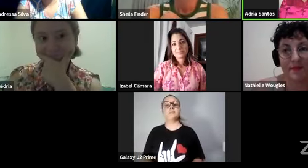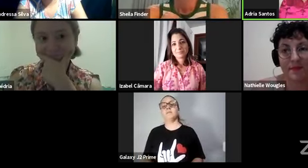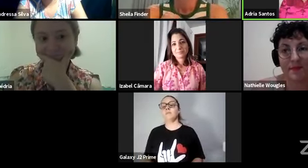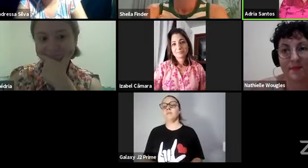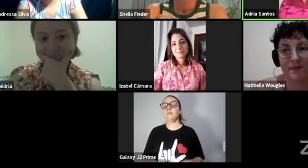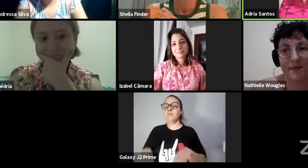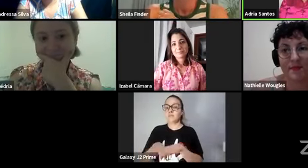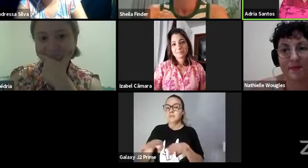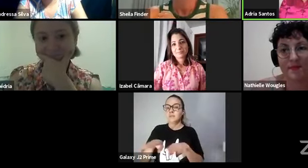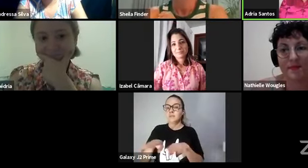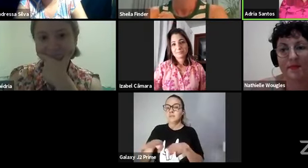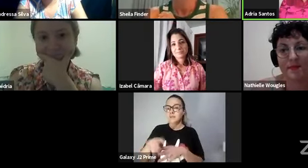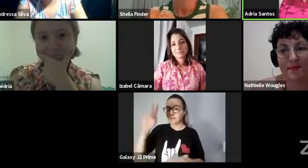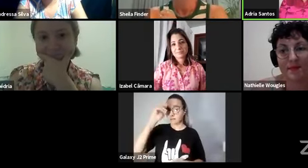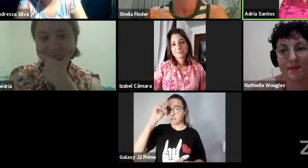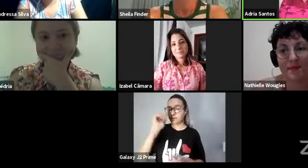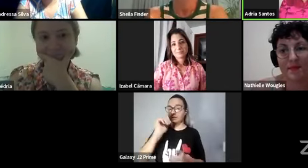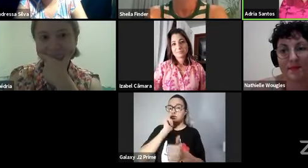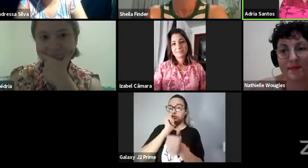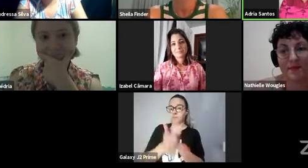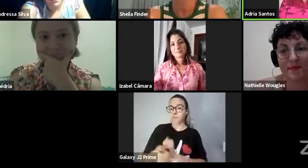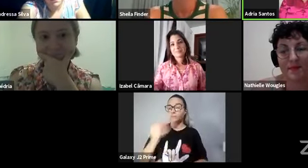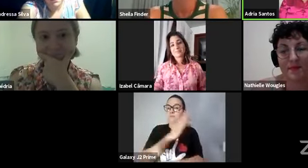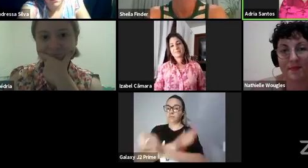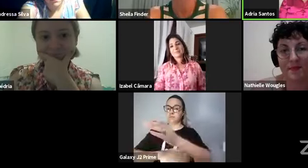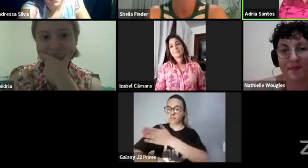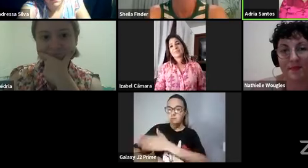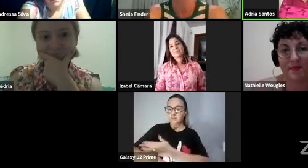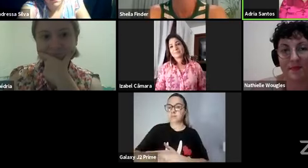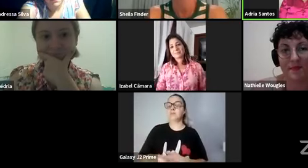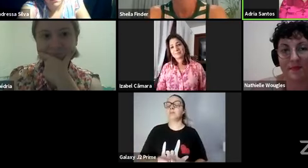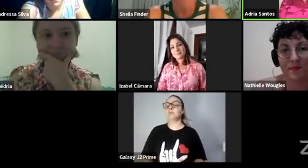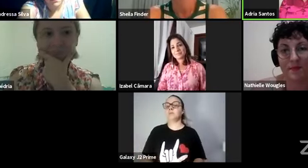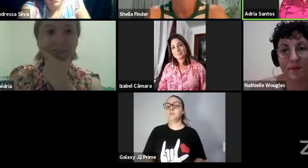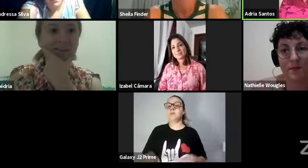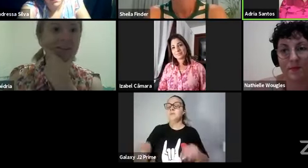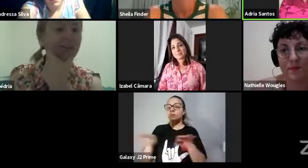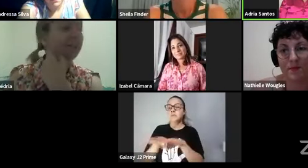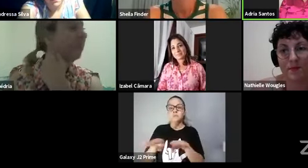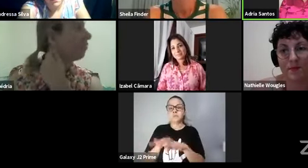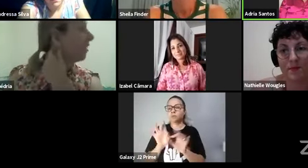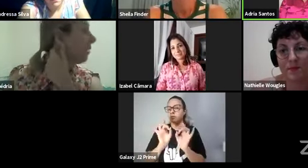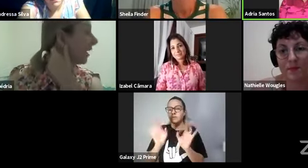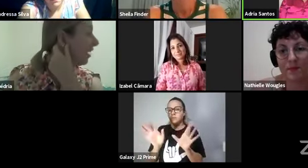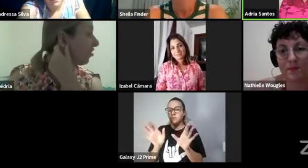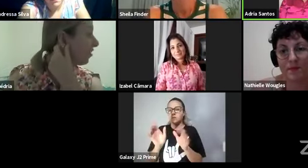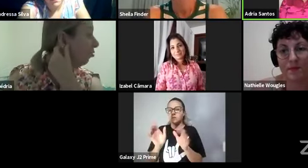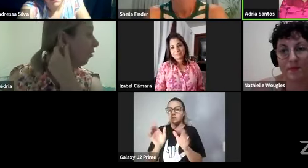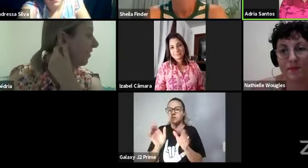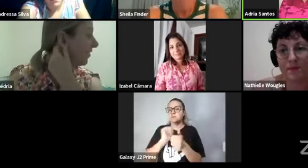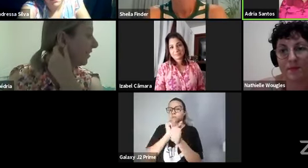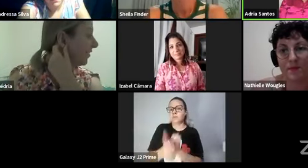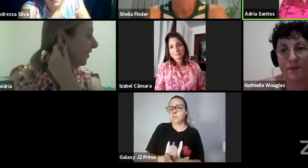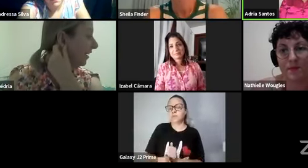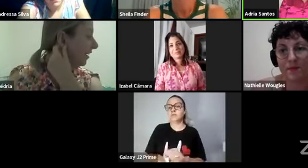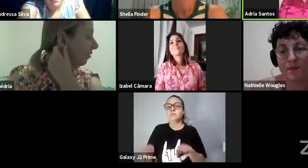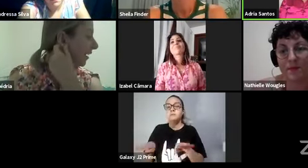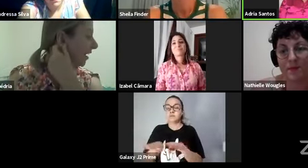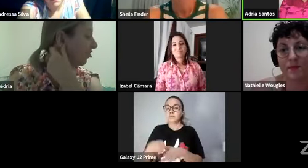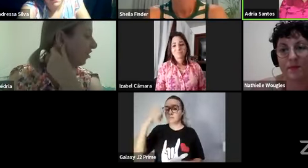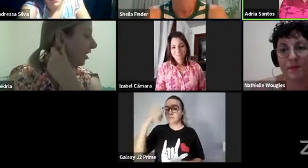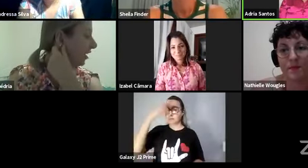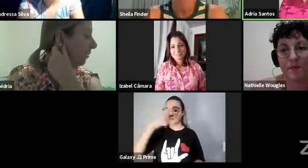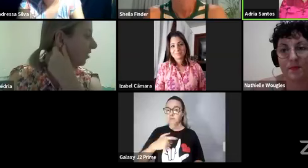esporte paralímpico. Né, e não só no esporte. A gente, como mãe, né, em